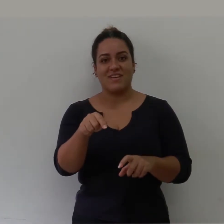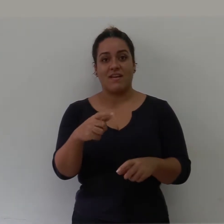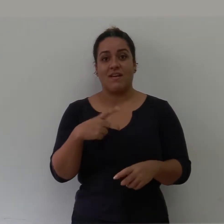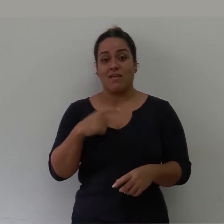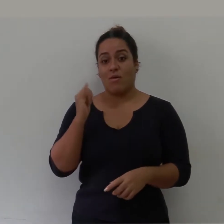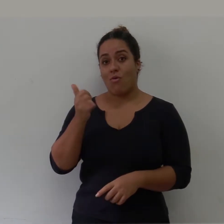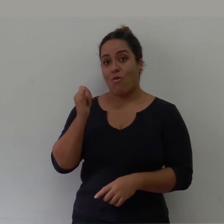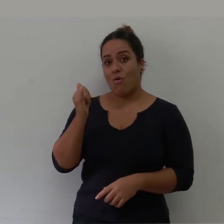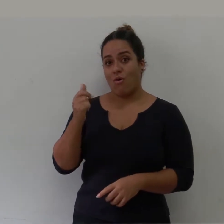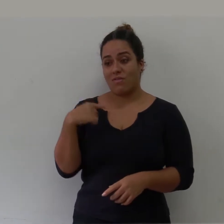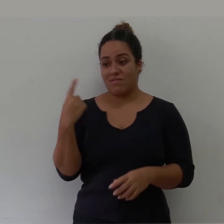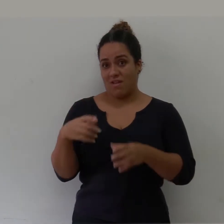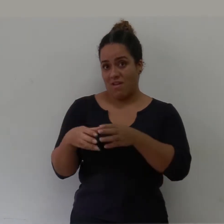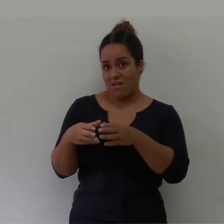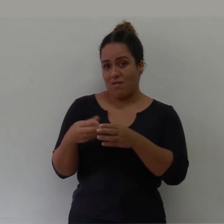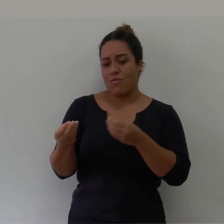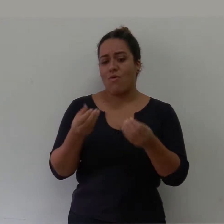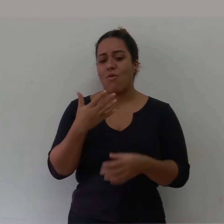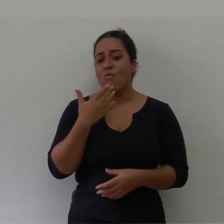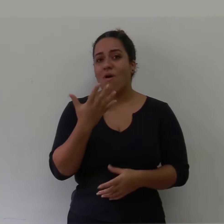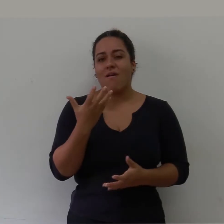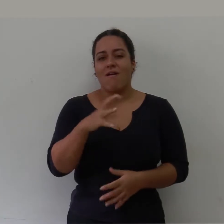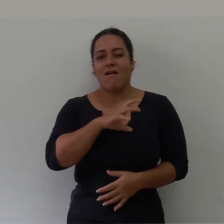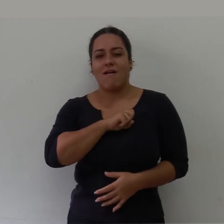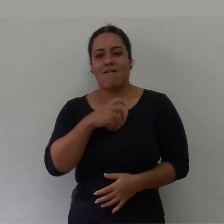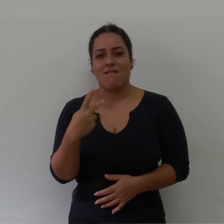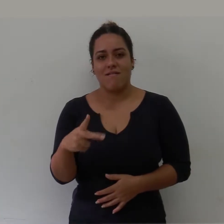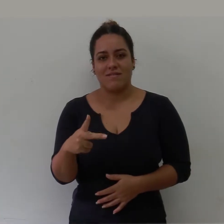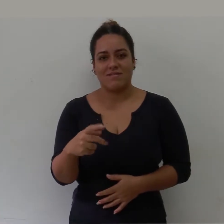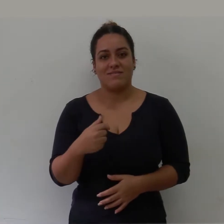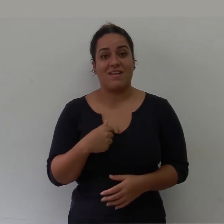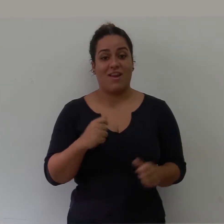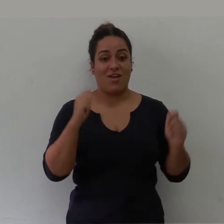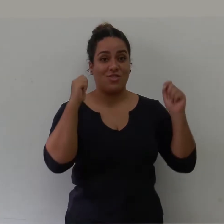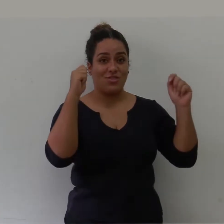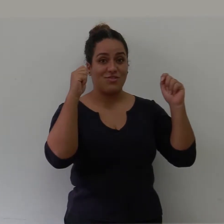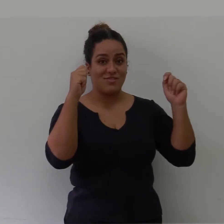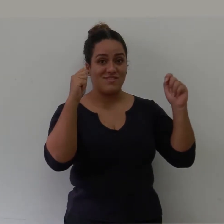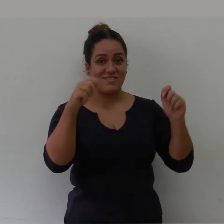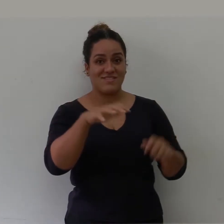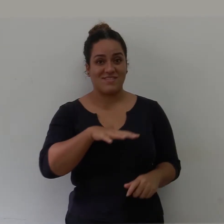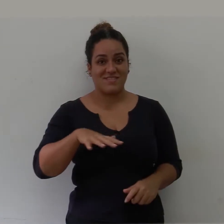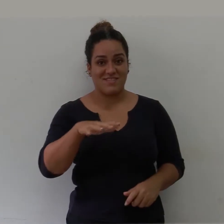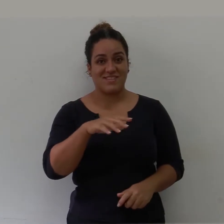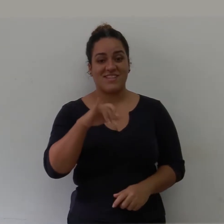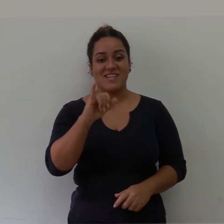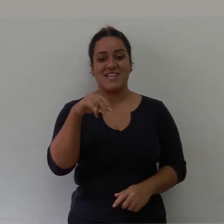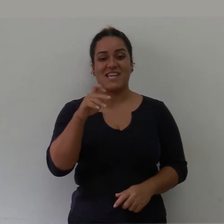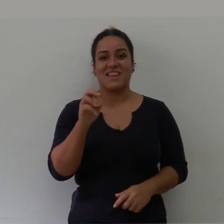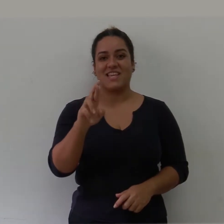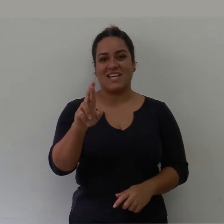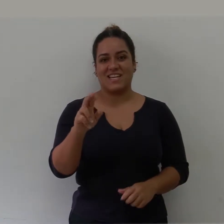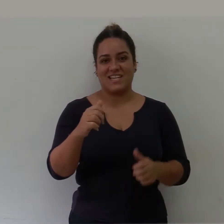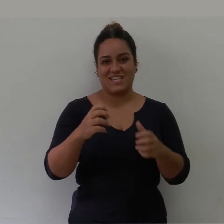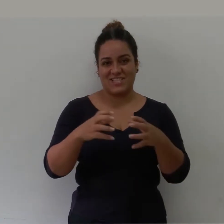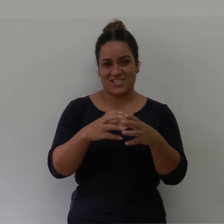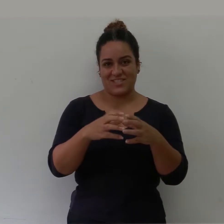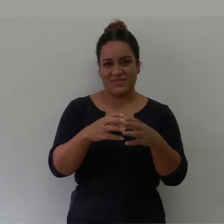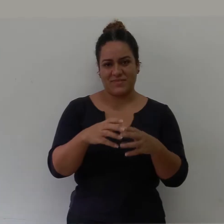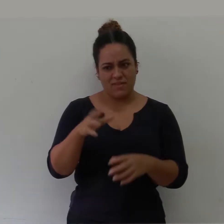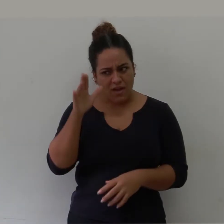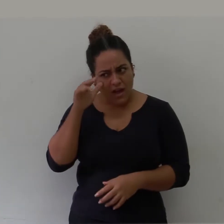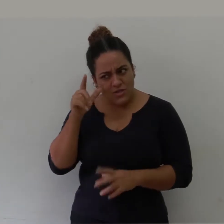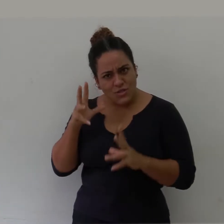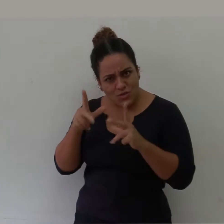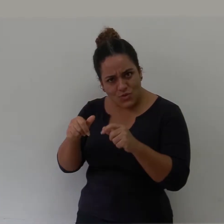nossa equipe qual é a sua grande paixão. Sou da torcida popular do Inter. Assiste todos os